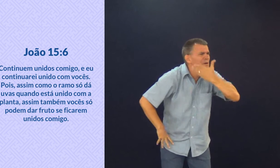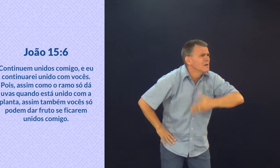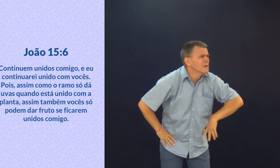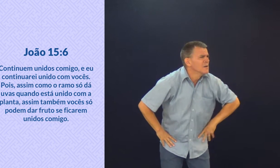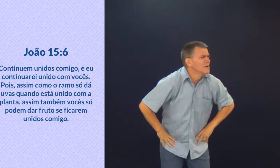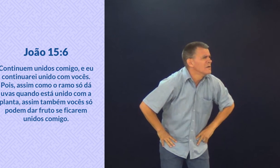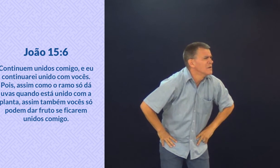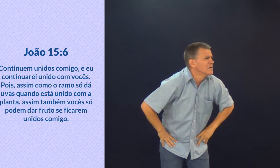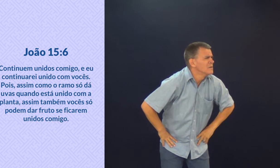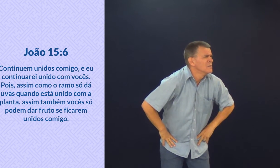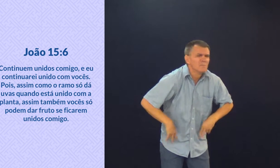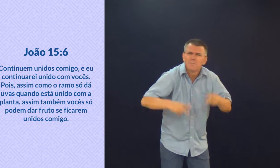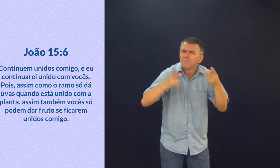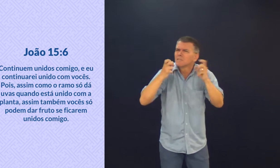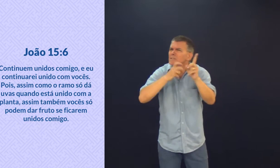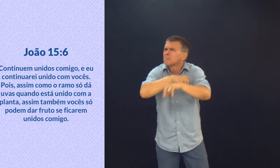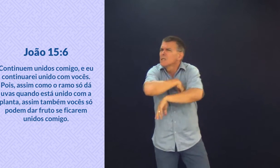não vi não sinalizar